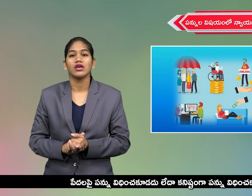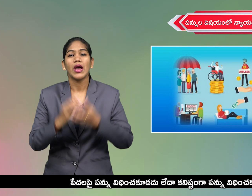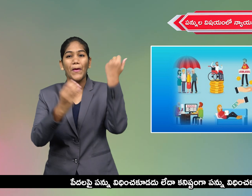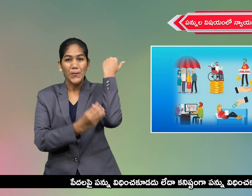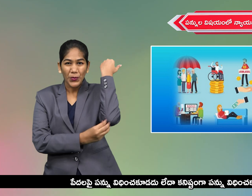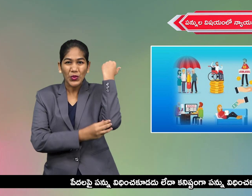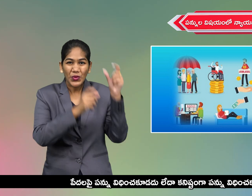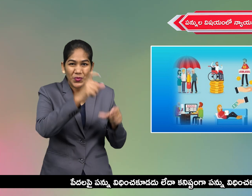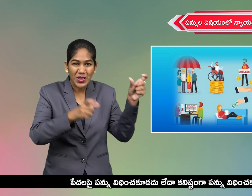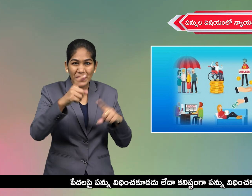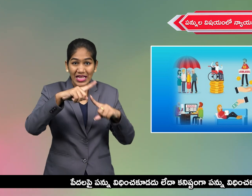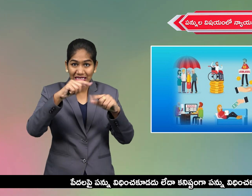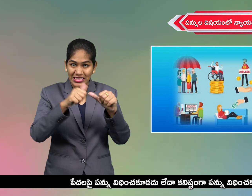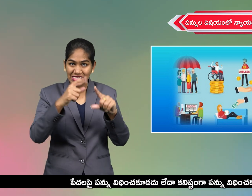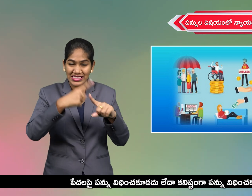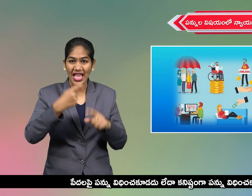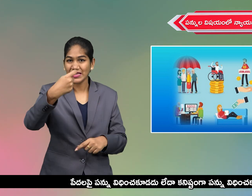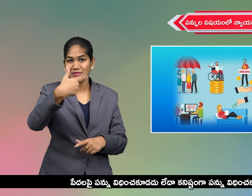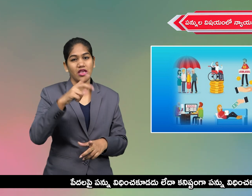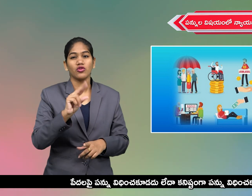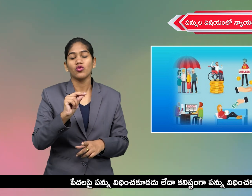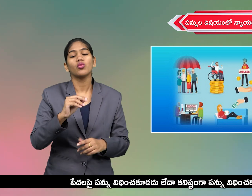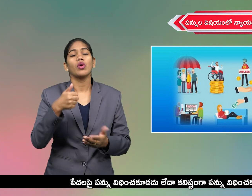కనిష్టంగా పన్ను విధించకూడదు.